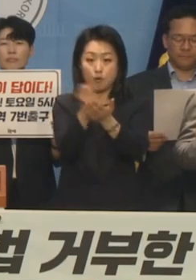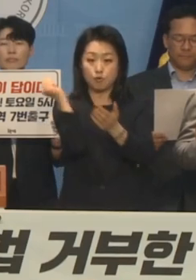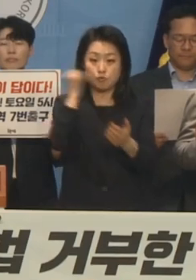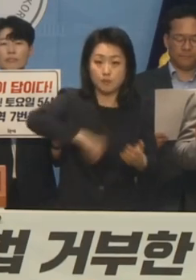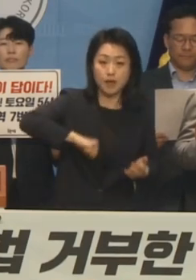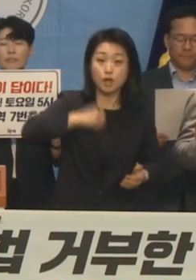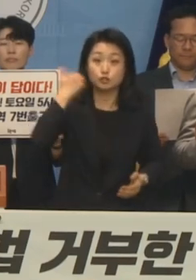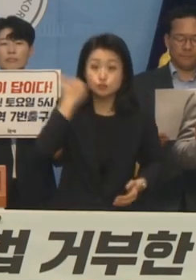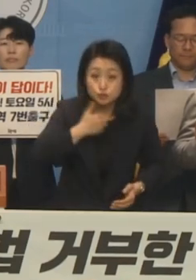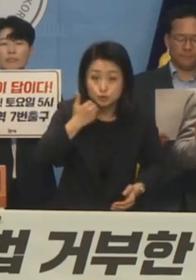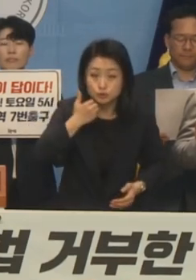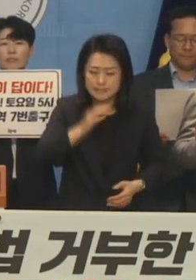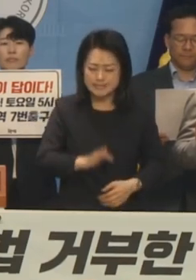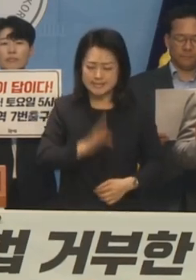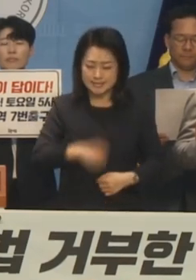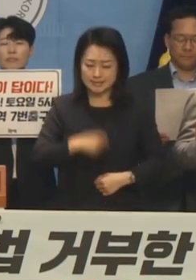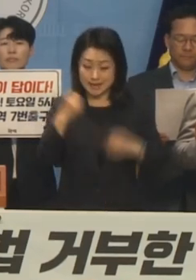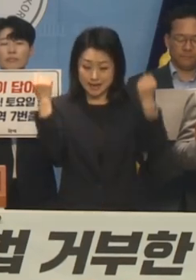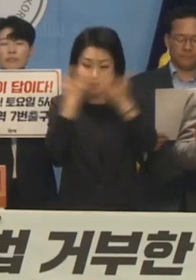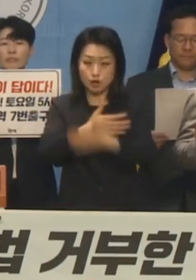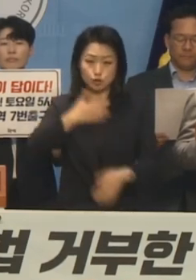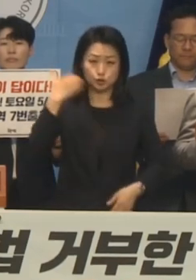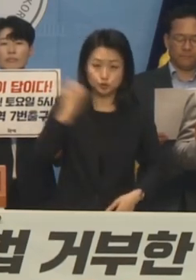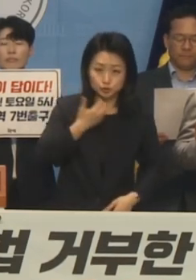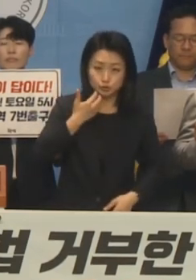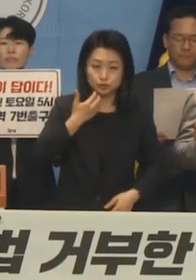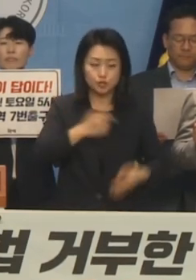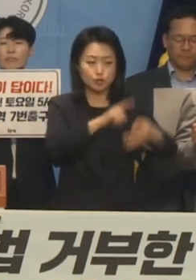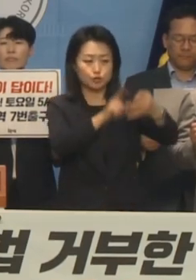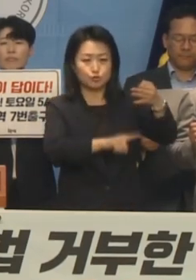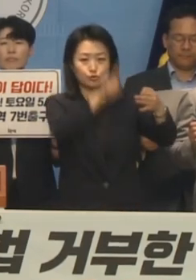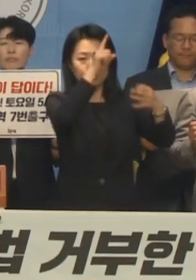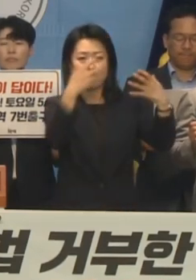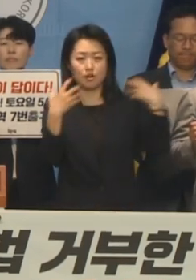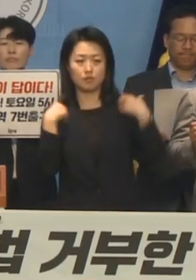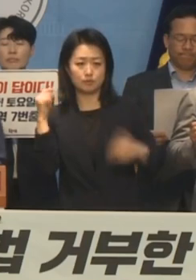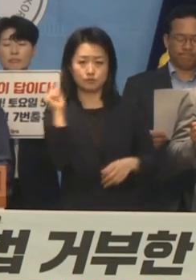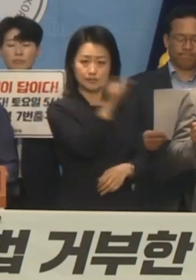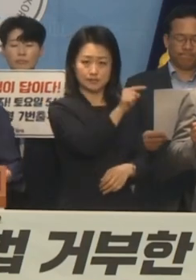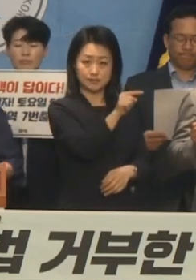것도 진실을 감춘 것도 윤석열 정부다.